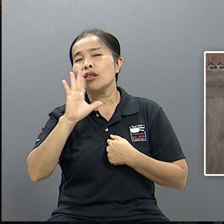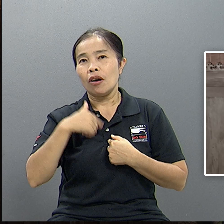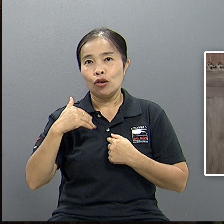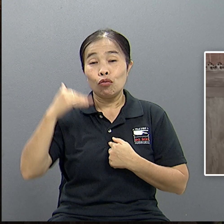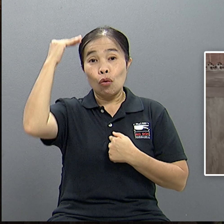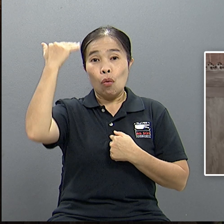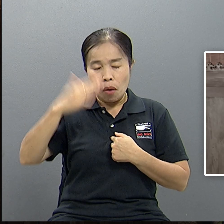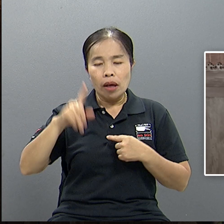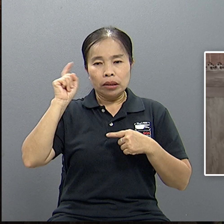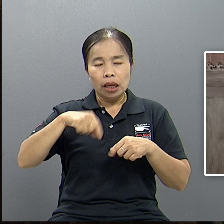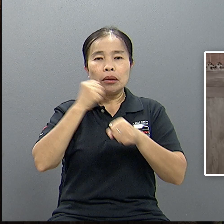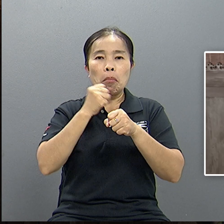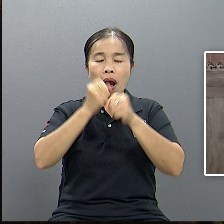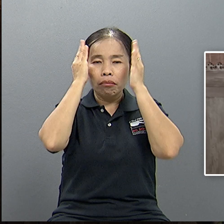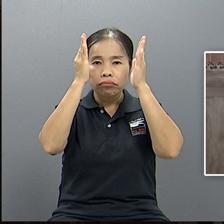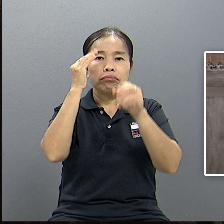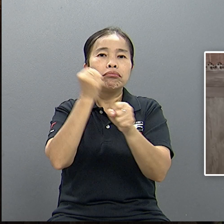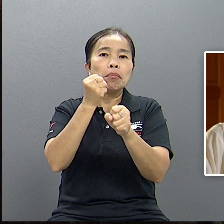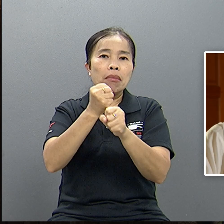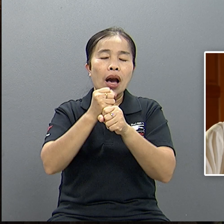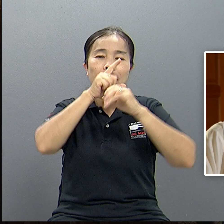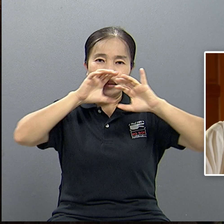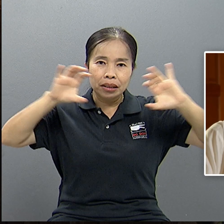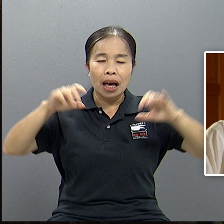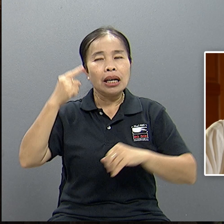านเมืองไม่มีเรื่องสตรีในหัวเลย